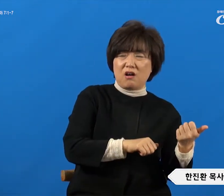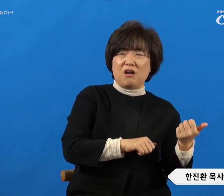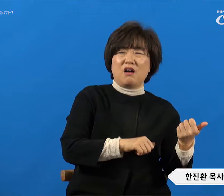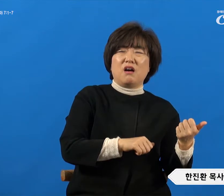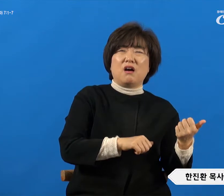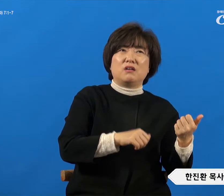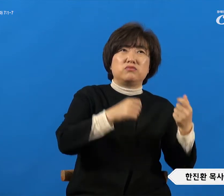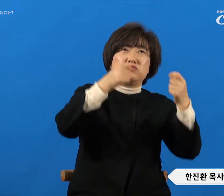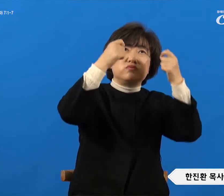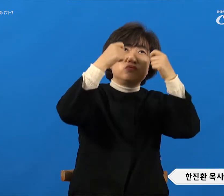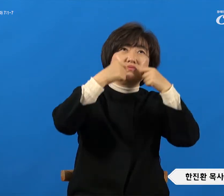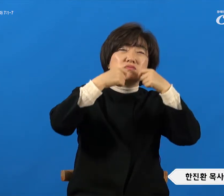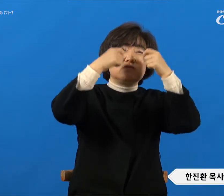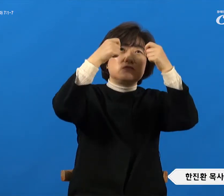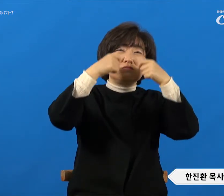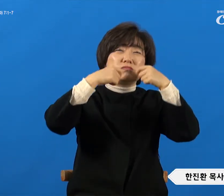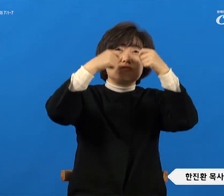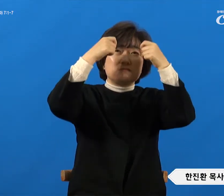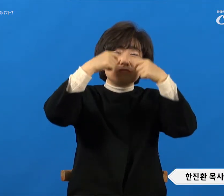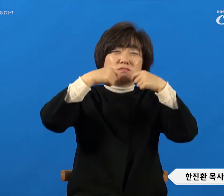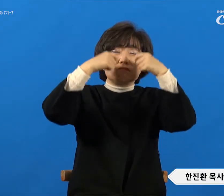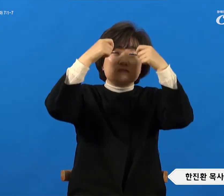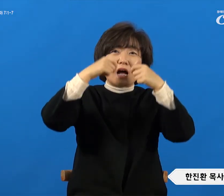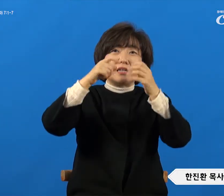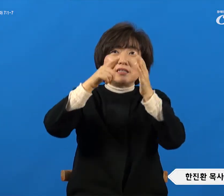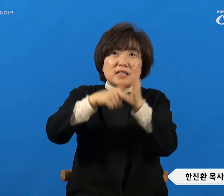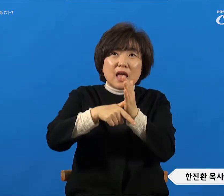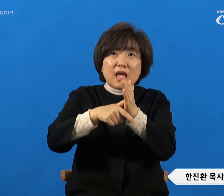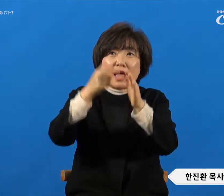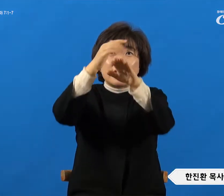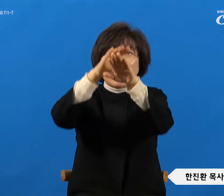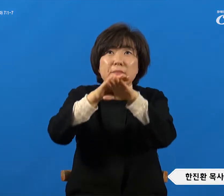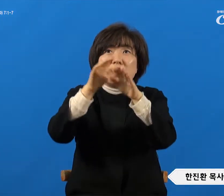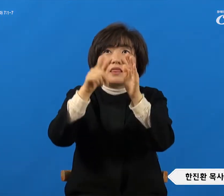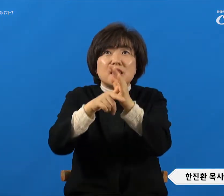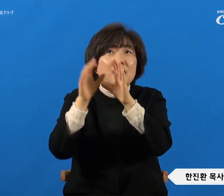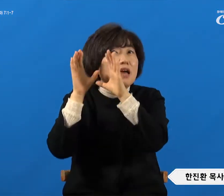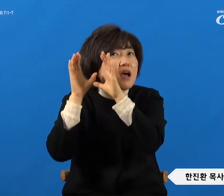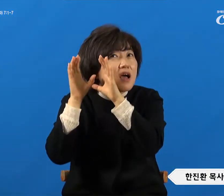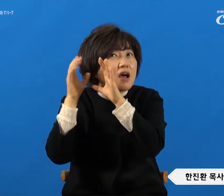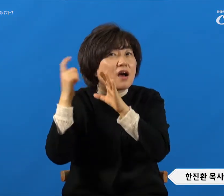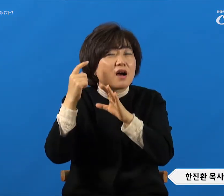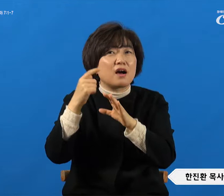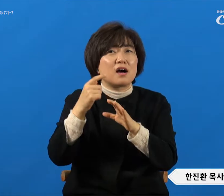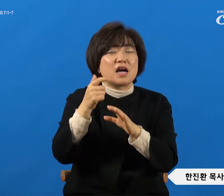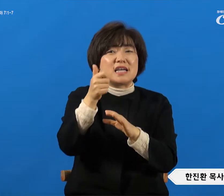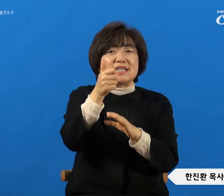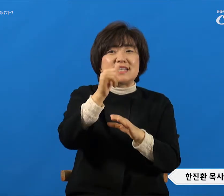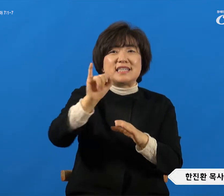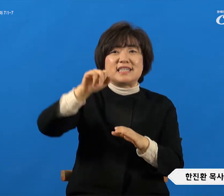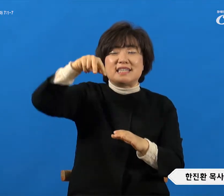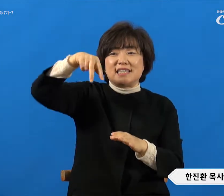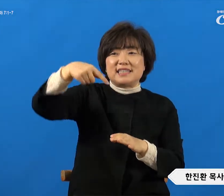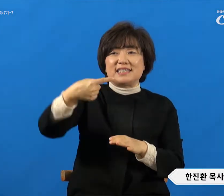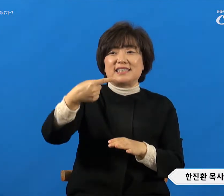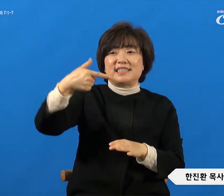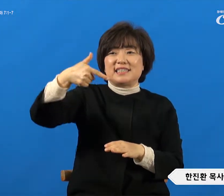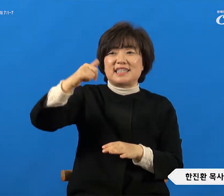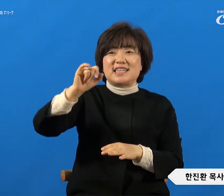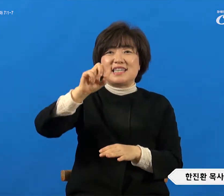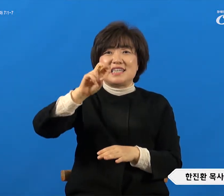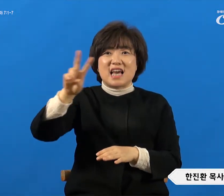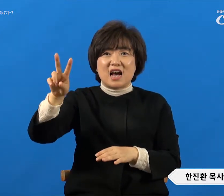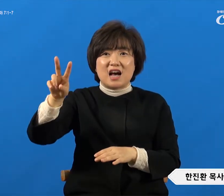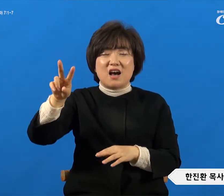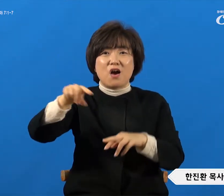그런데 예배 시간에 들었던 히스기야의 기도가 생각이 났습니다. 그래서 나도 한번 히스기야처럼